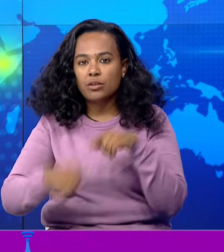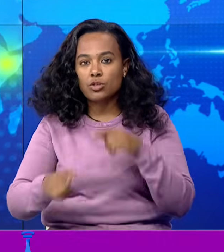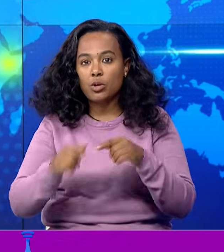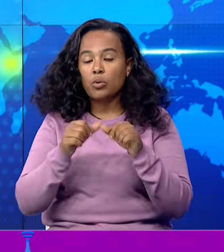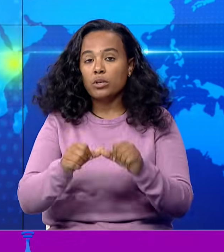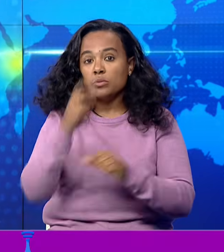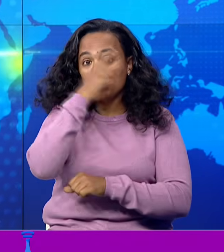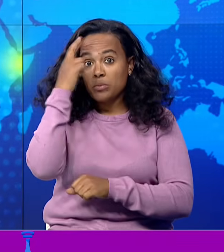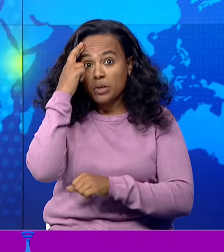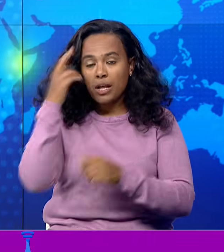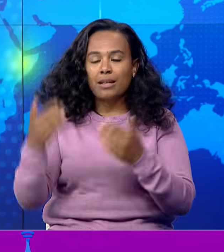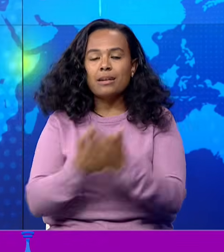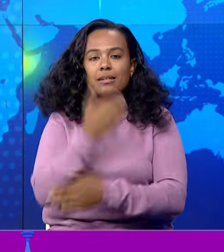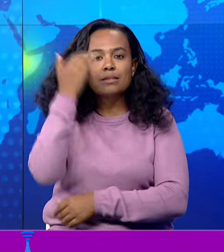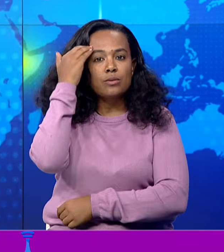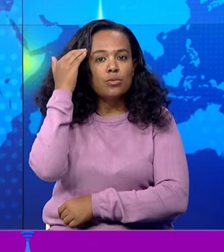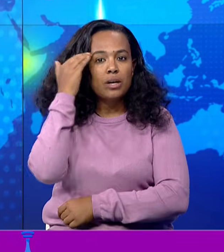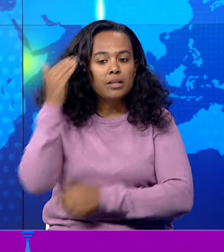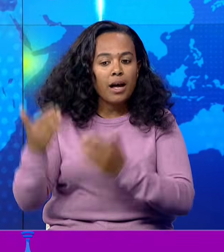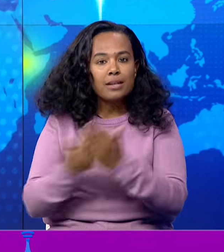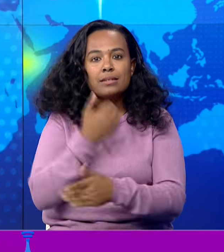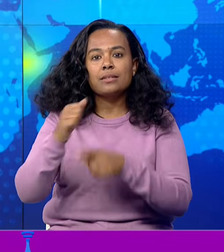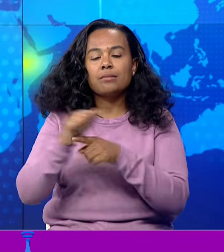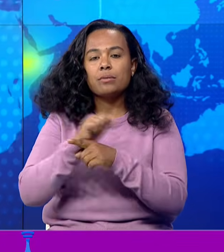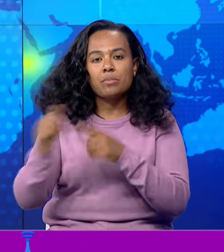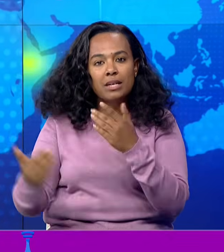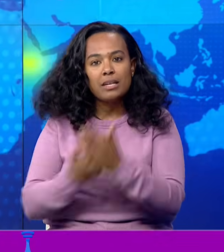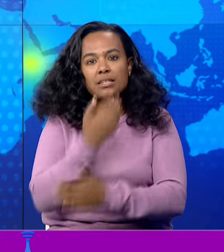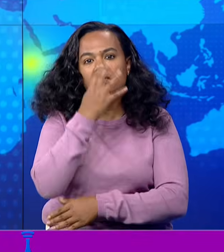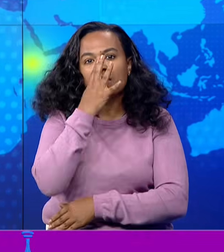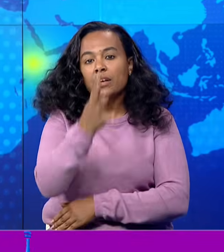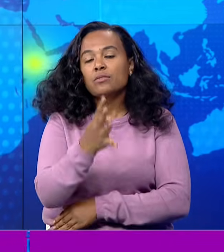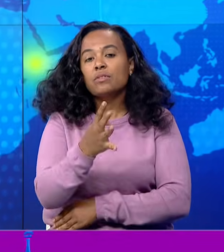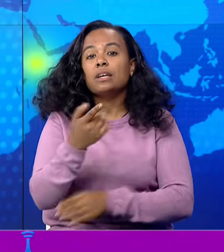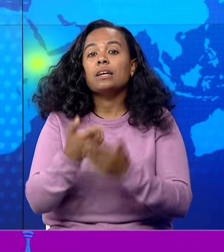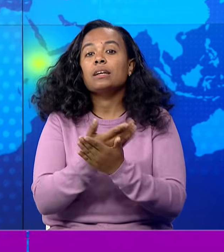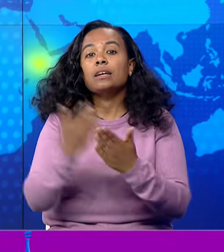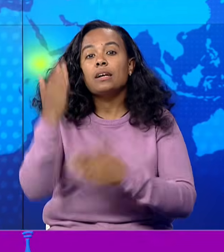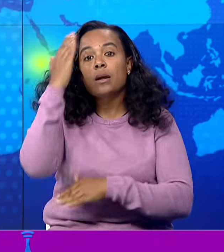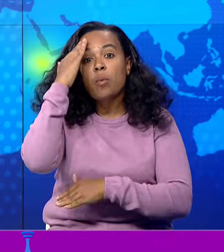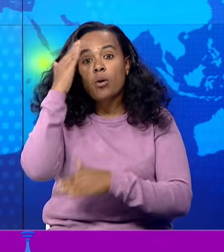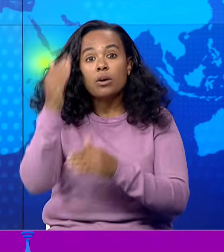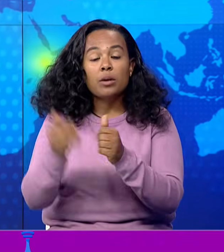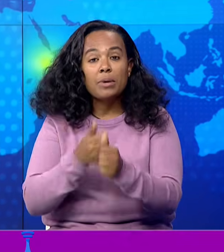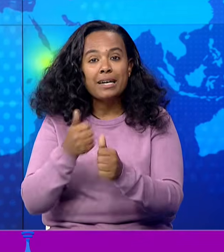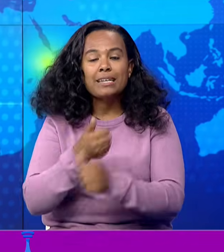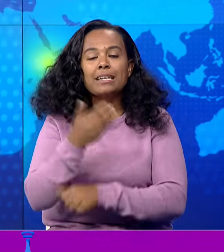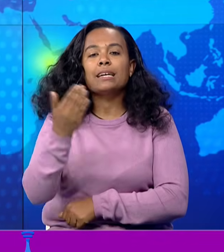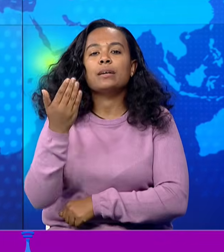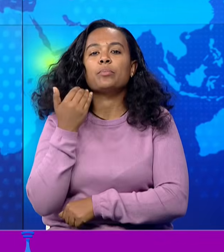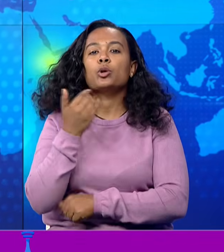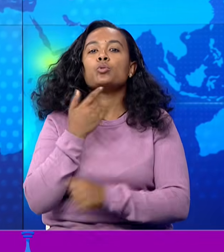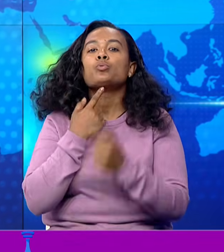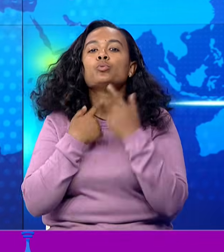ምክንያት አዲስ ዕውቀት፣ አዲስ ልምምድ፣ አዲስ ፈጠራ ሲፈጠር ያንን ነገር ለማወቅ እና ለመከተል የነበረው